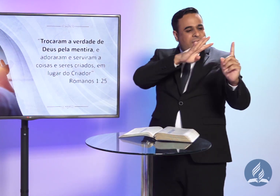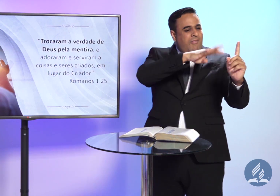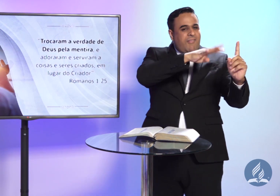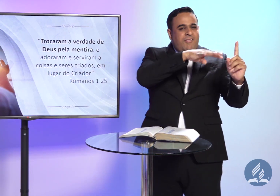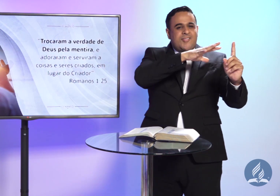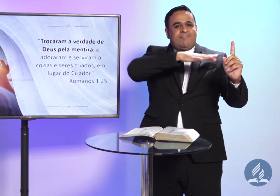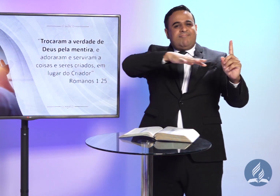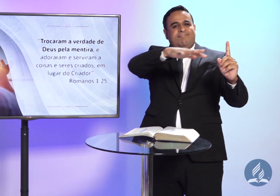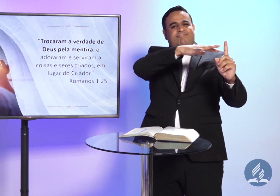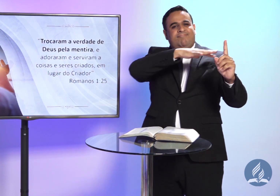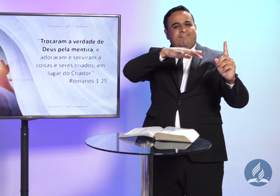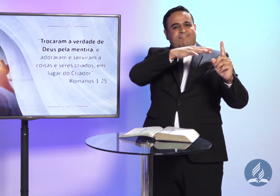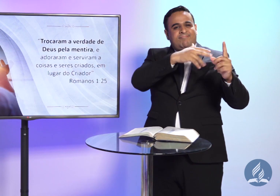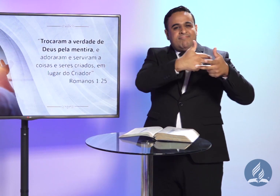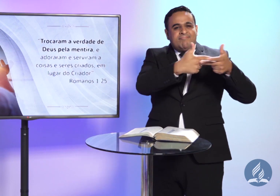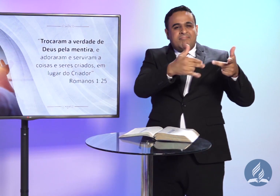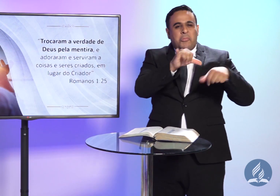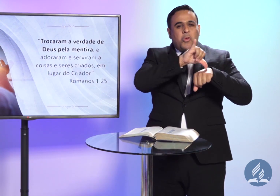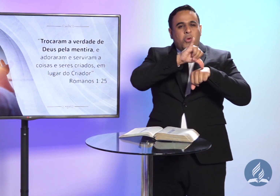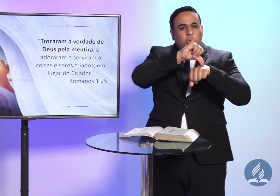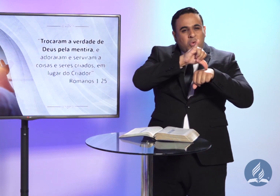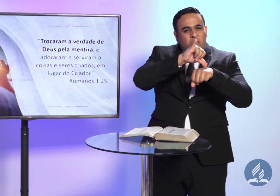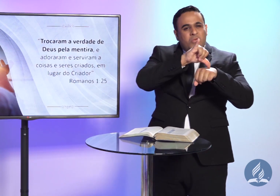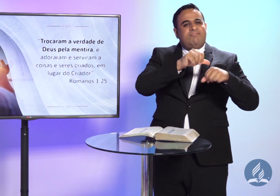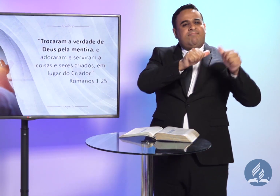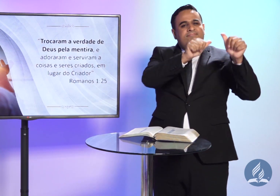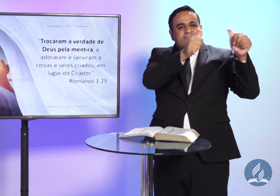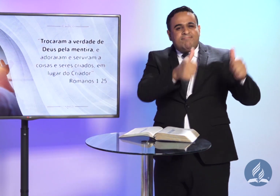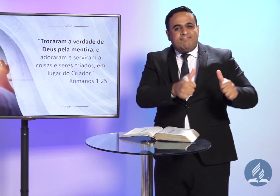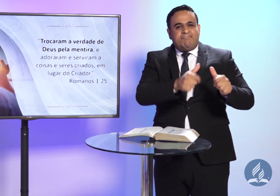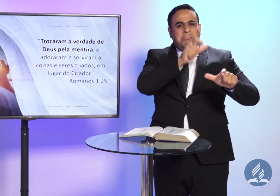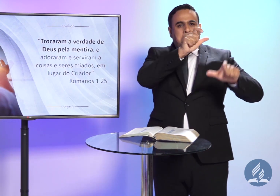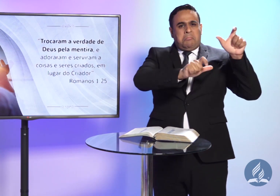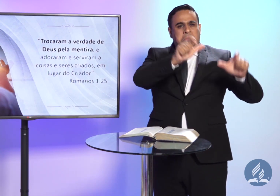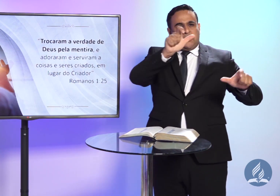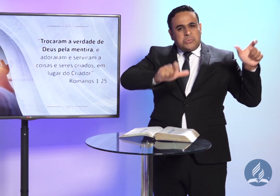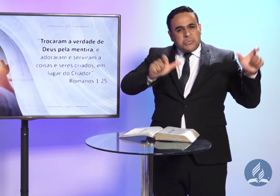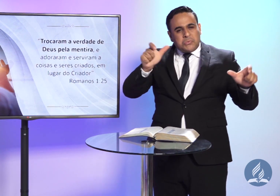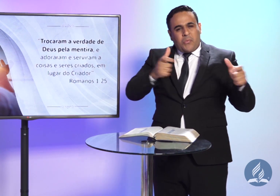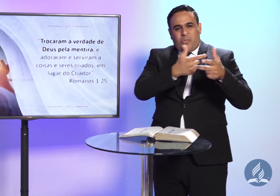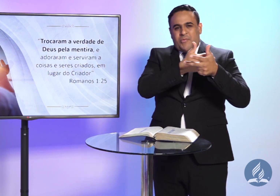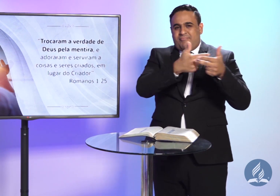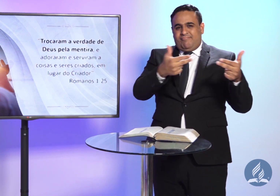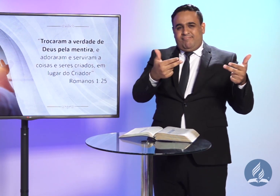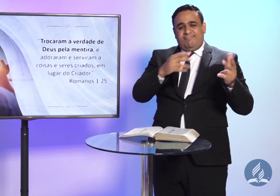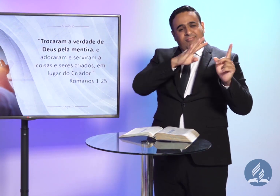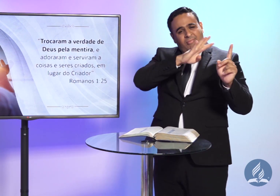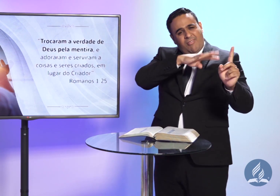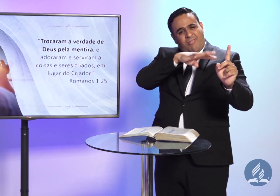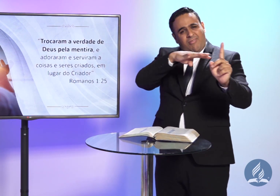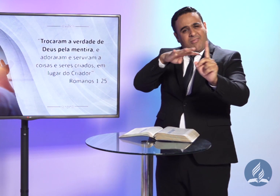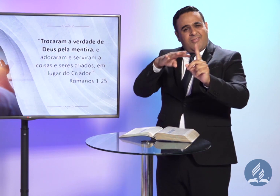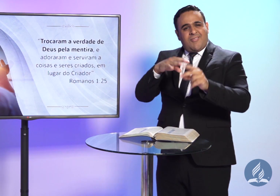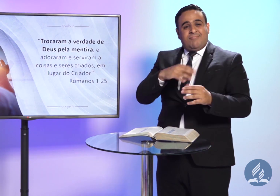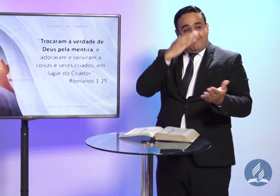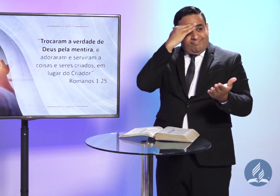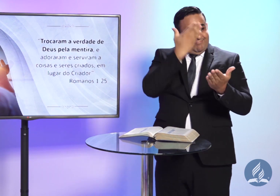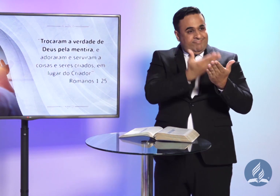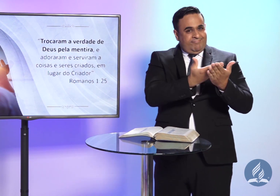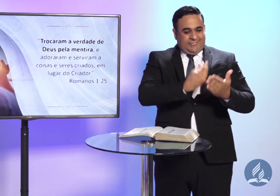Então, ao invés de as pessoas adorarem a Deus, passaram a adorar objetos, imagens de escultura e